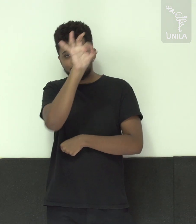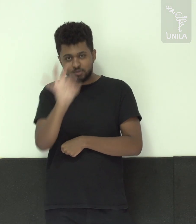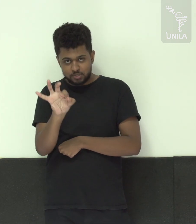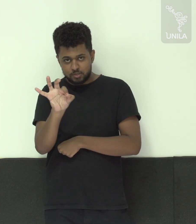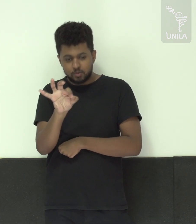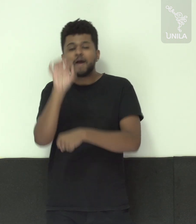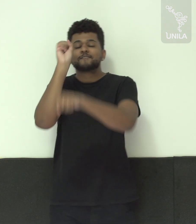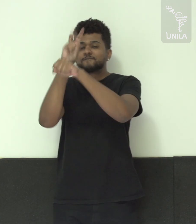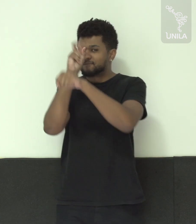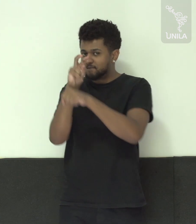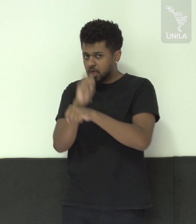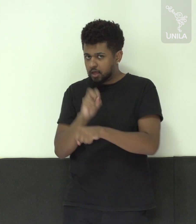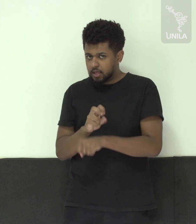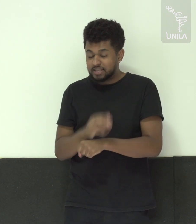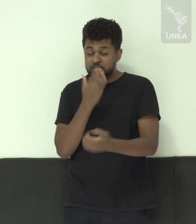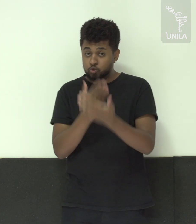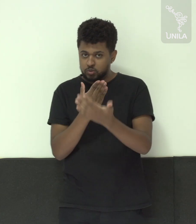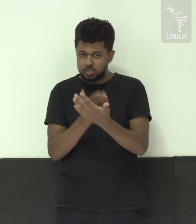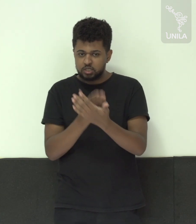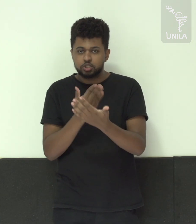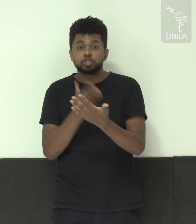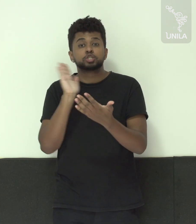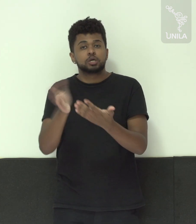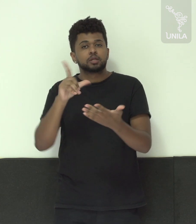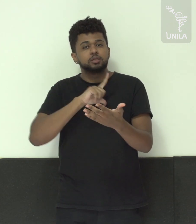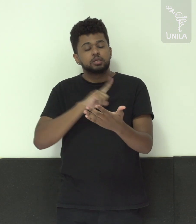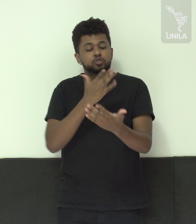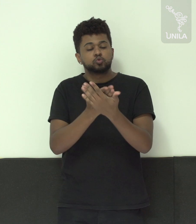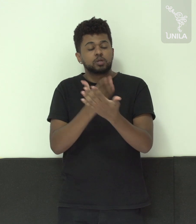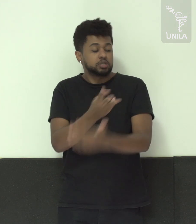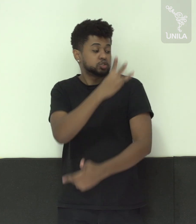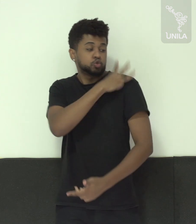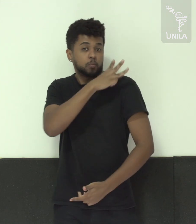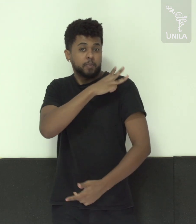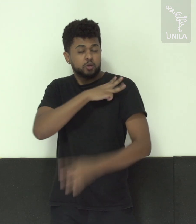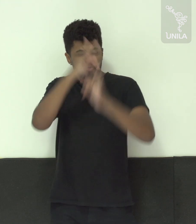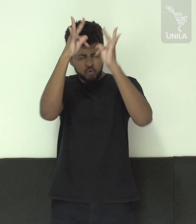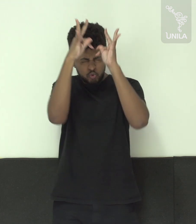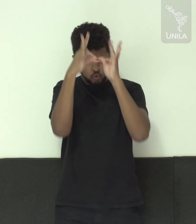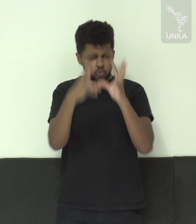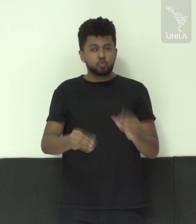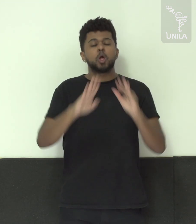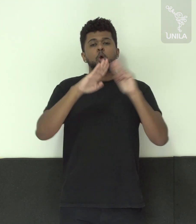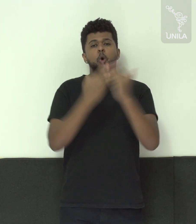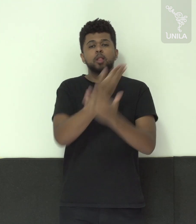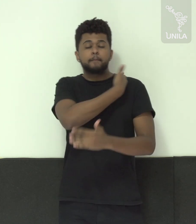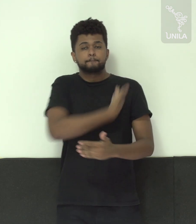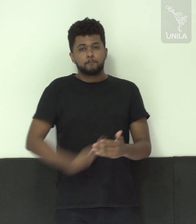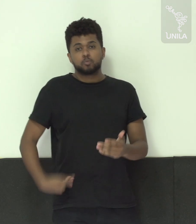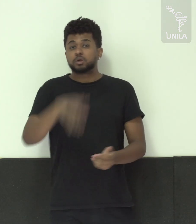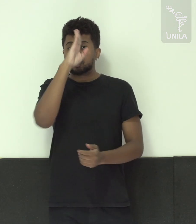51% de suas vagas para estudantes que tenham cursado integralmente o ensino médio em escolas públicas e